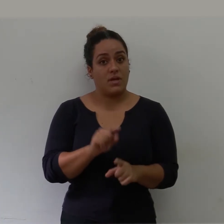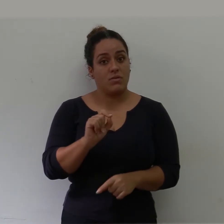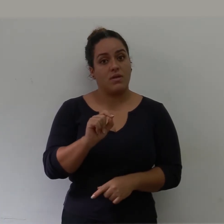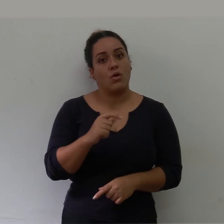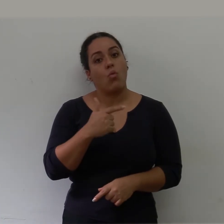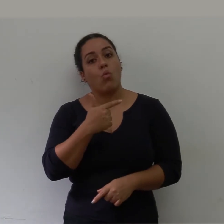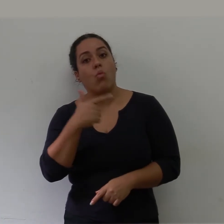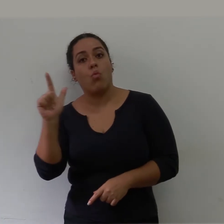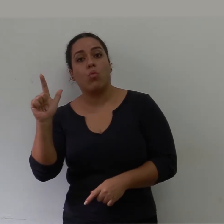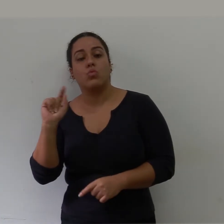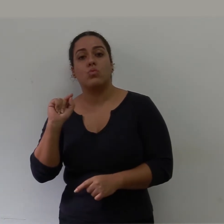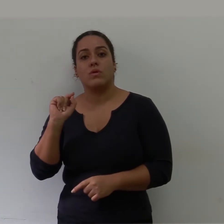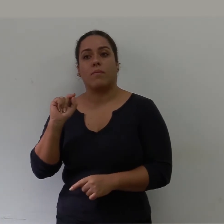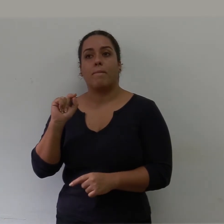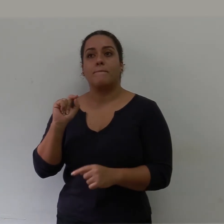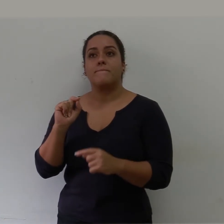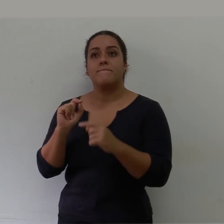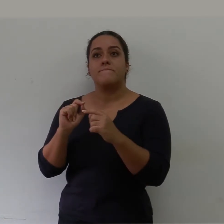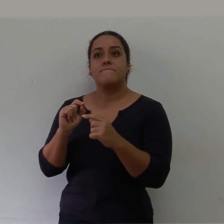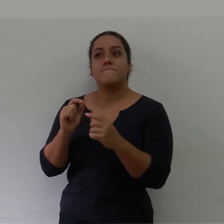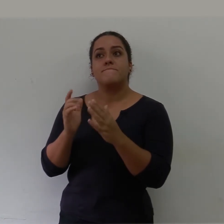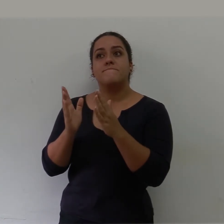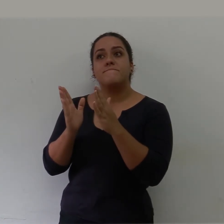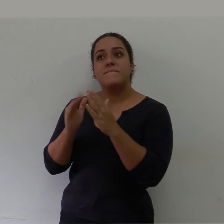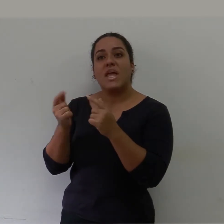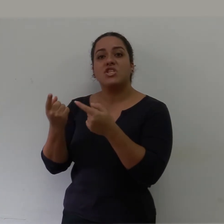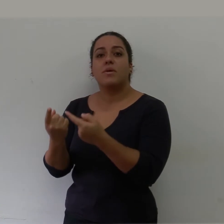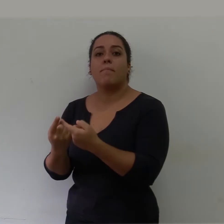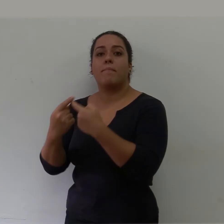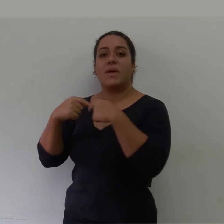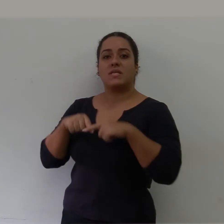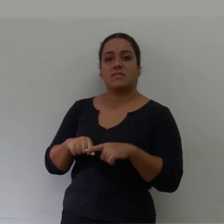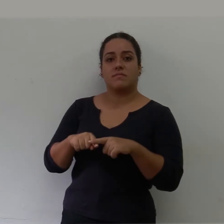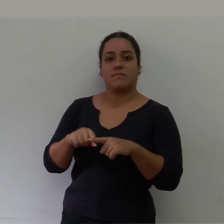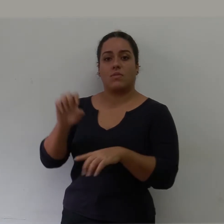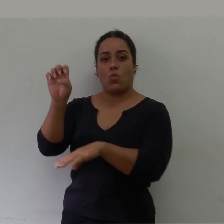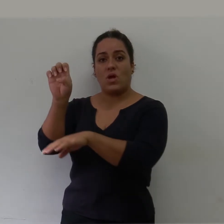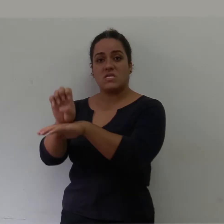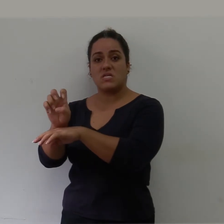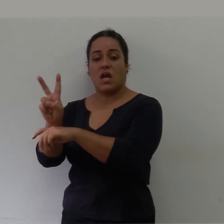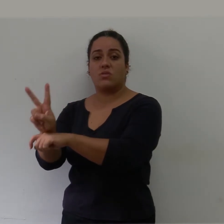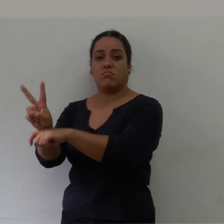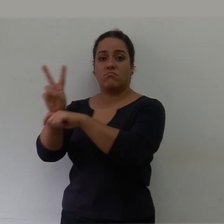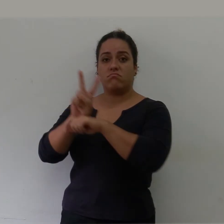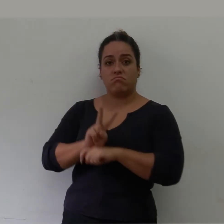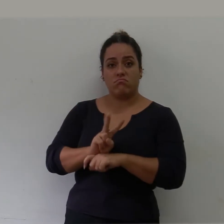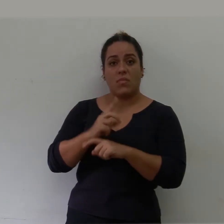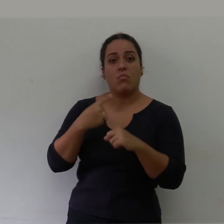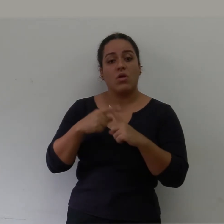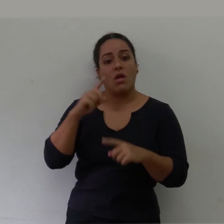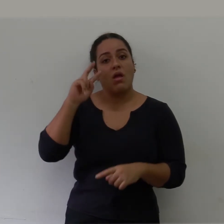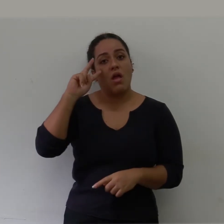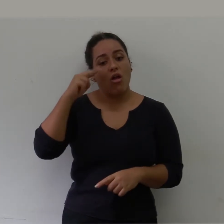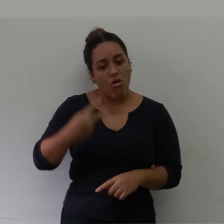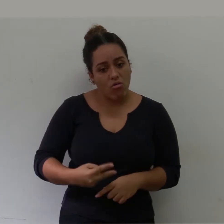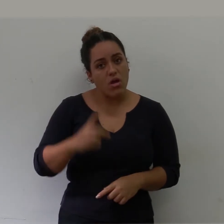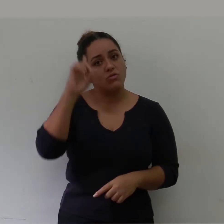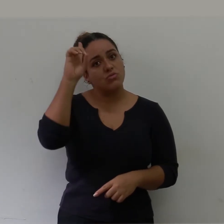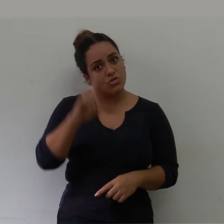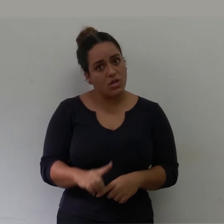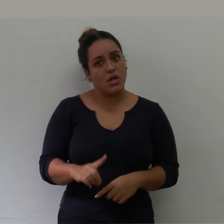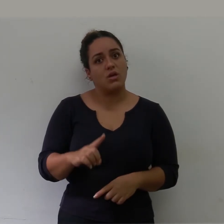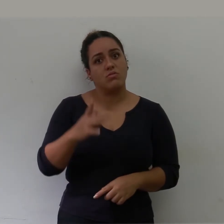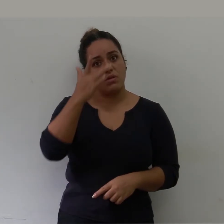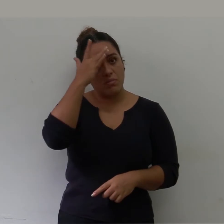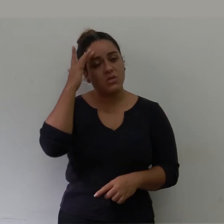seria um caminho de buscar a concessão. O Estado deve conceder, porque se reconhece como um direito às pessoas com